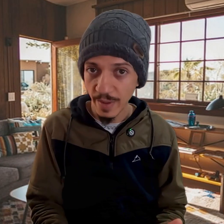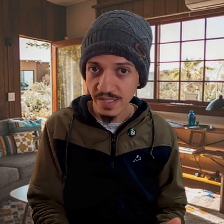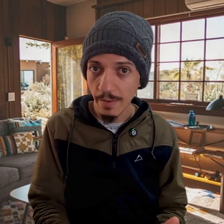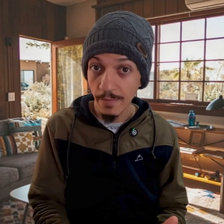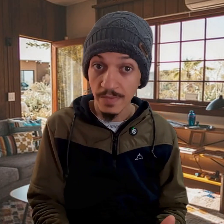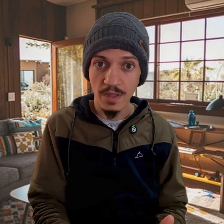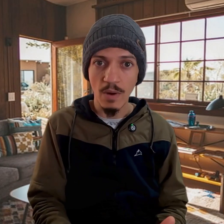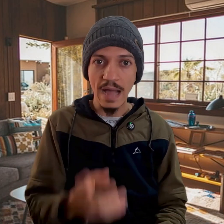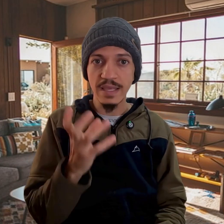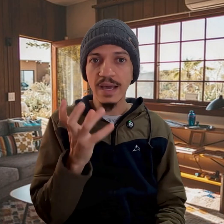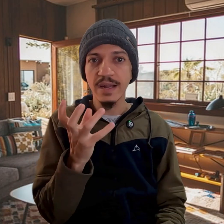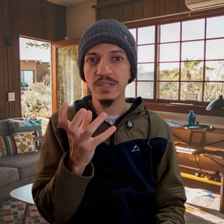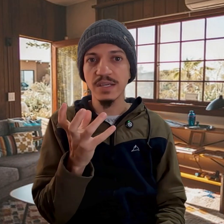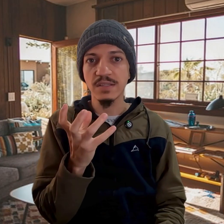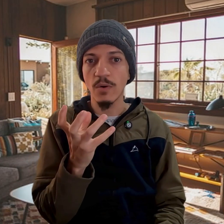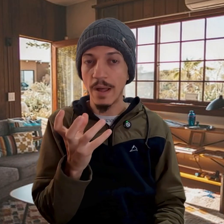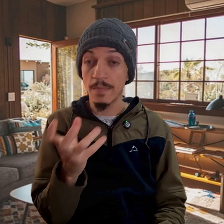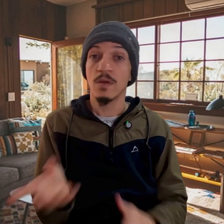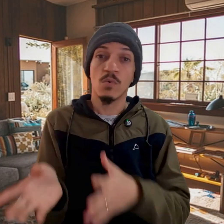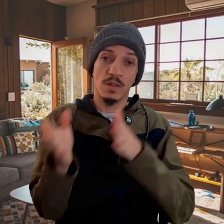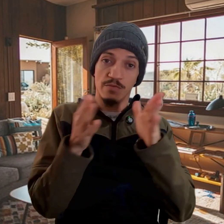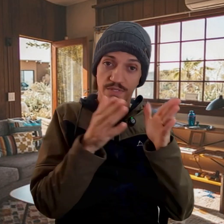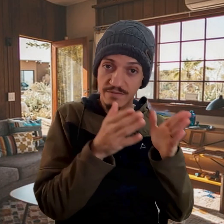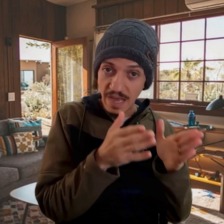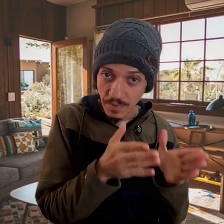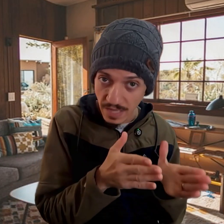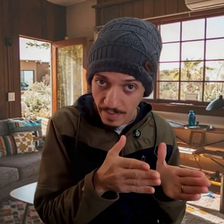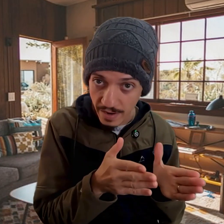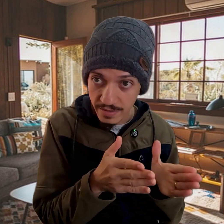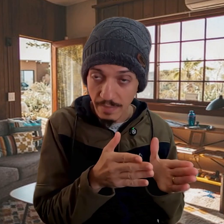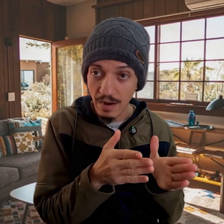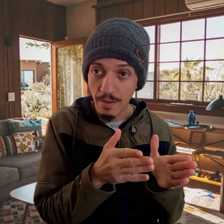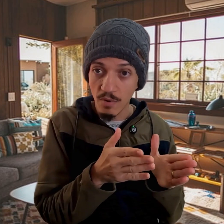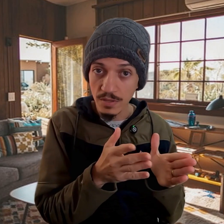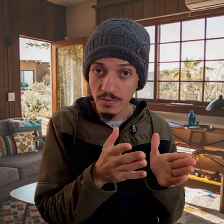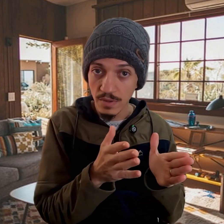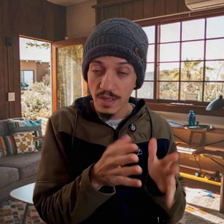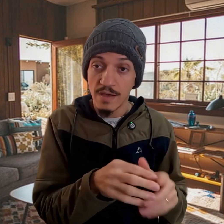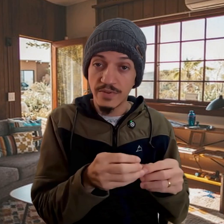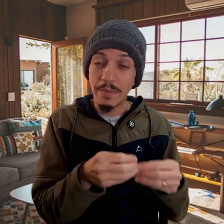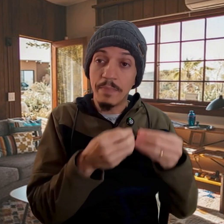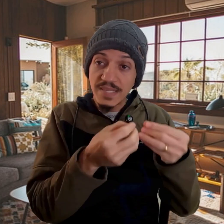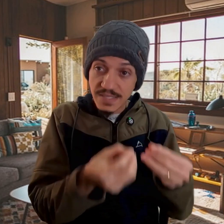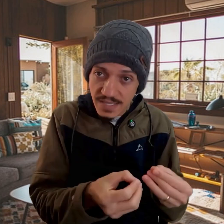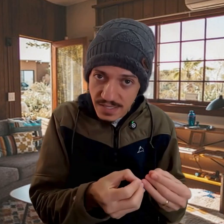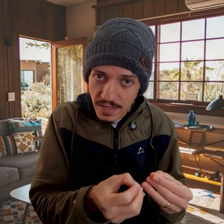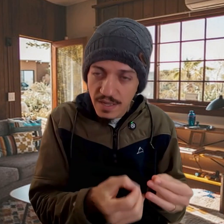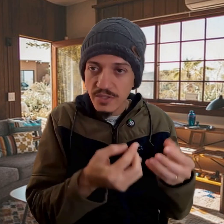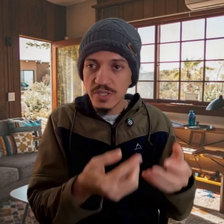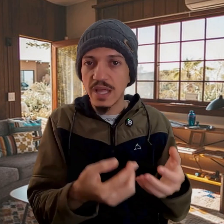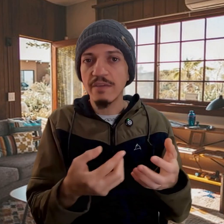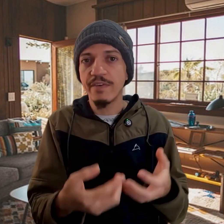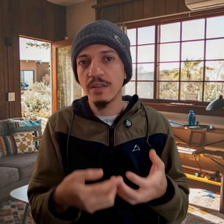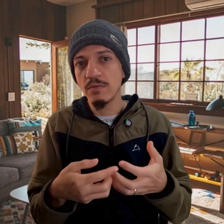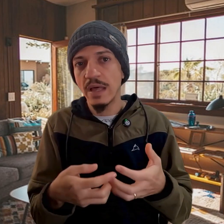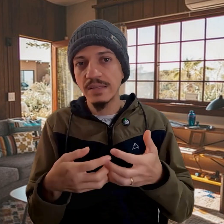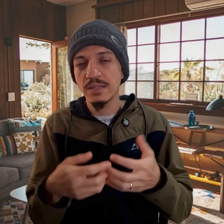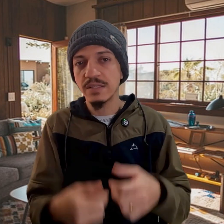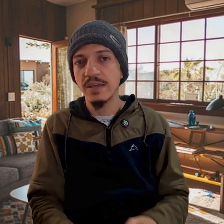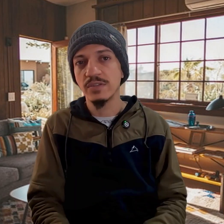percebe? Então, aqui a grande questão é, quando você vai para um trabalho remoto, você precisa de ter feito esses testes